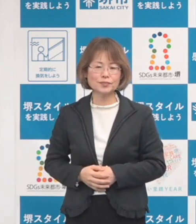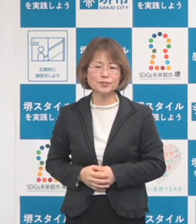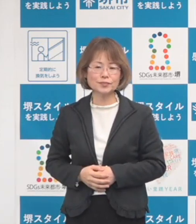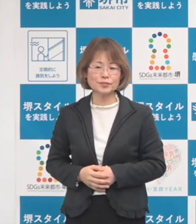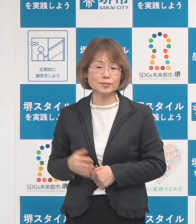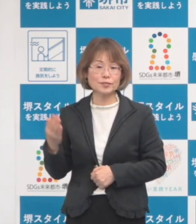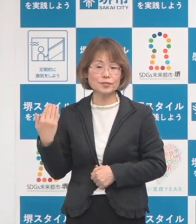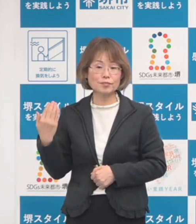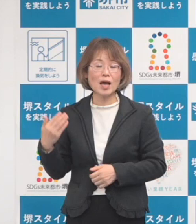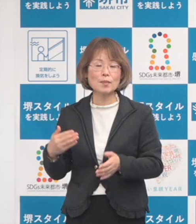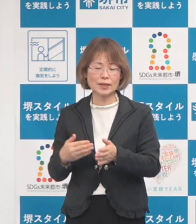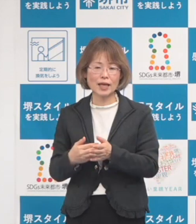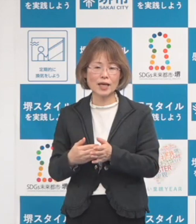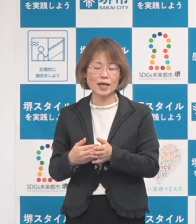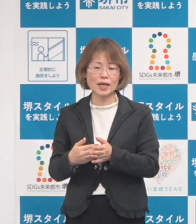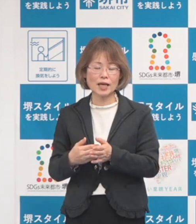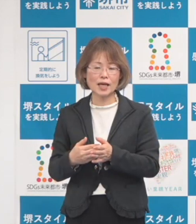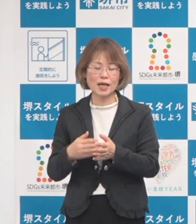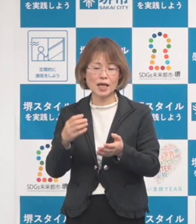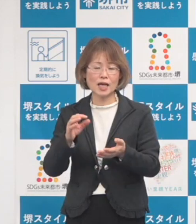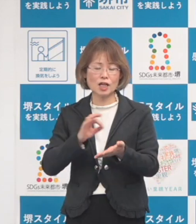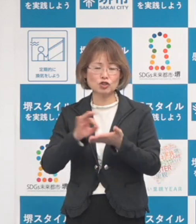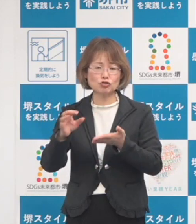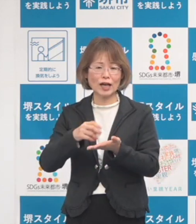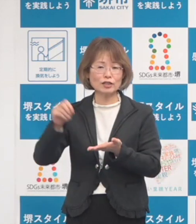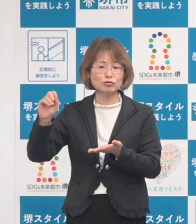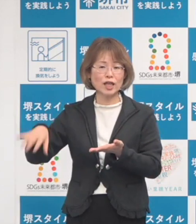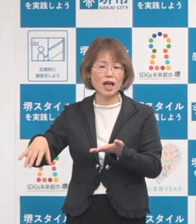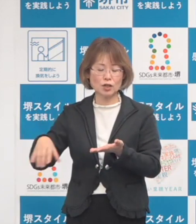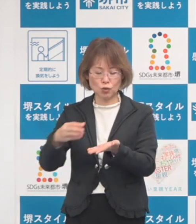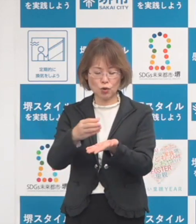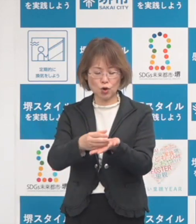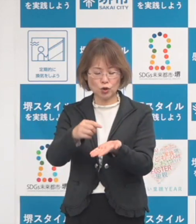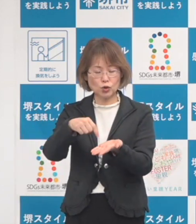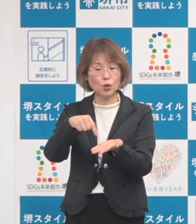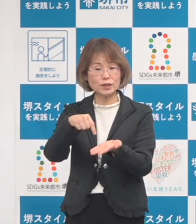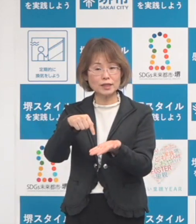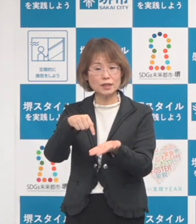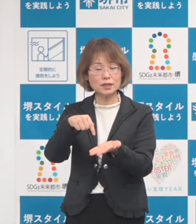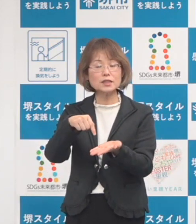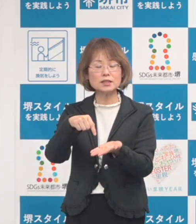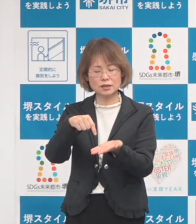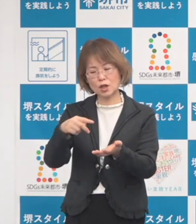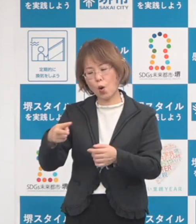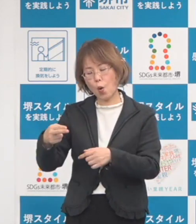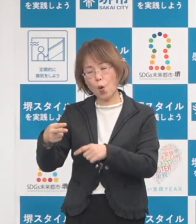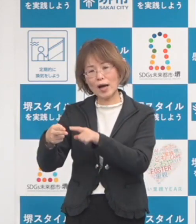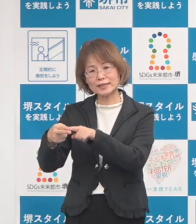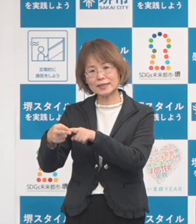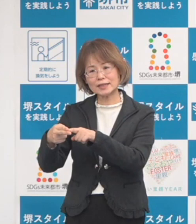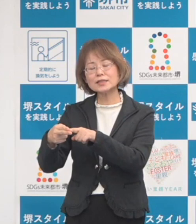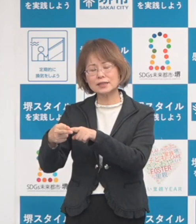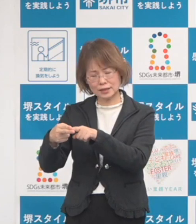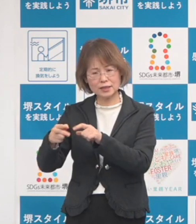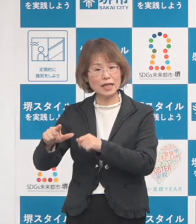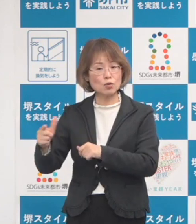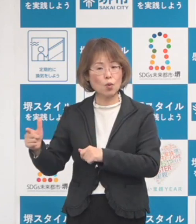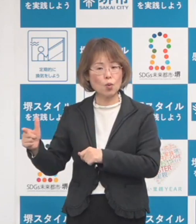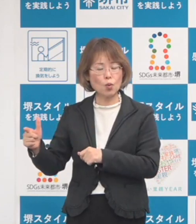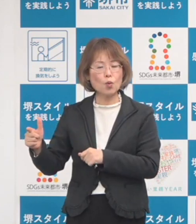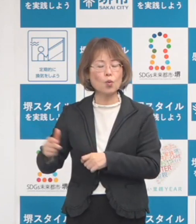までその使い捨ての例えば容器コップであったり、お箸カトラリ